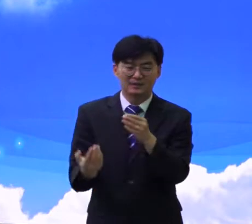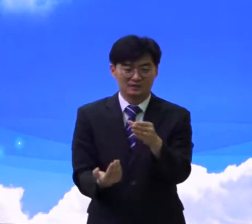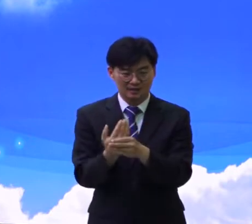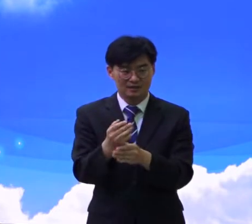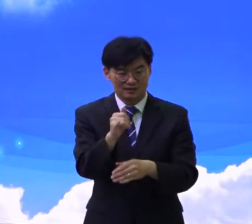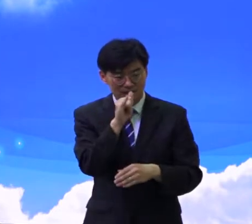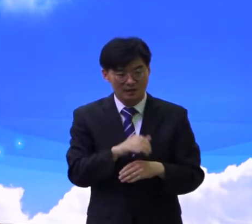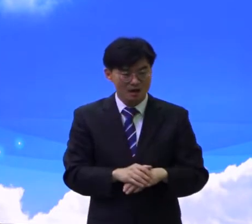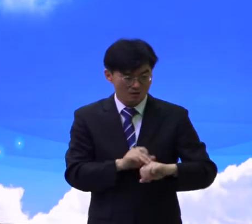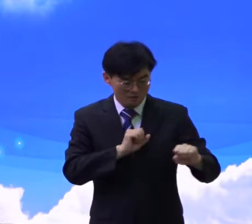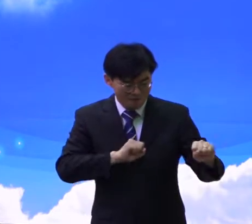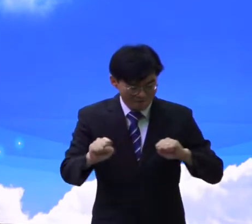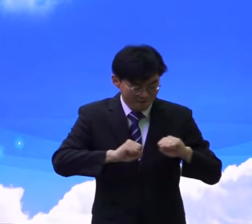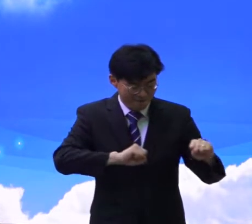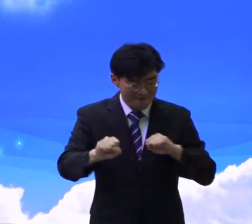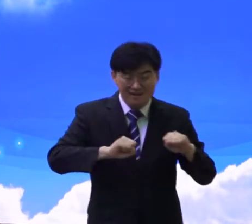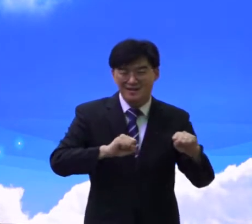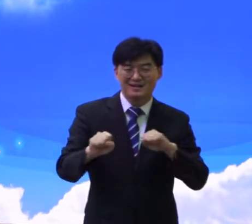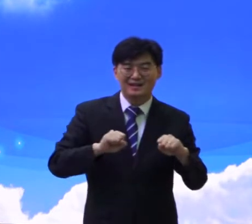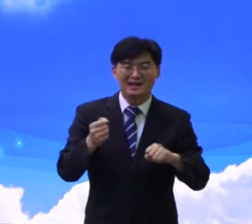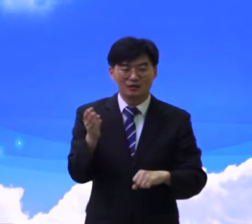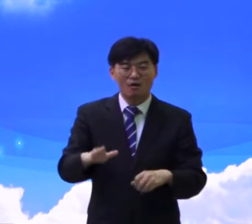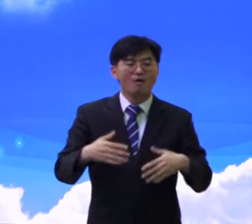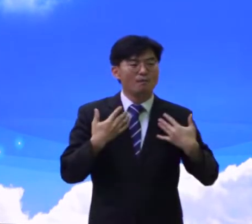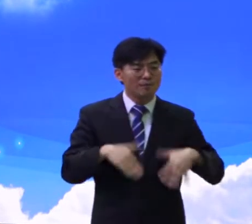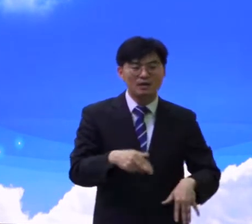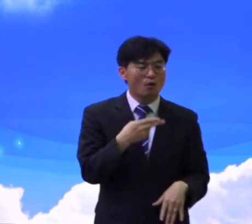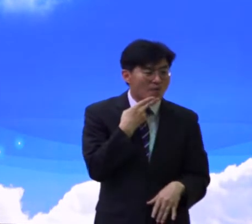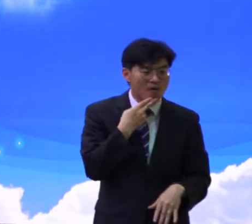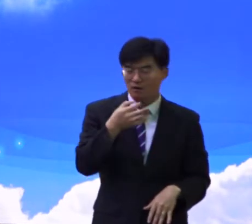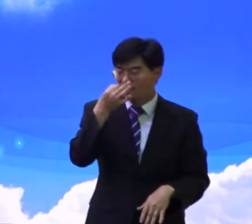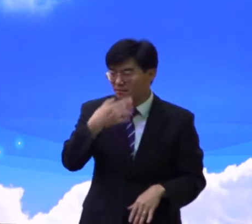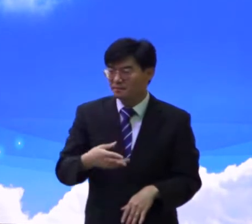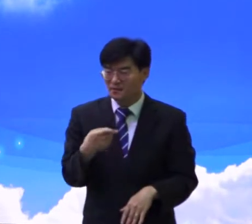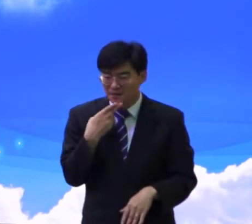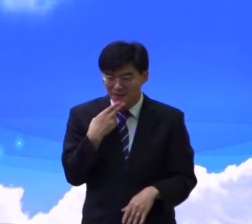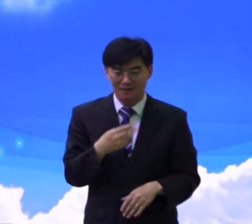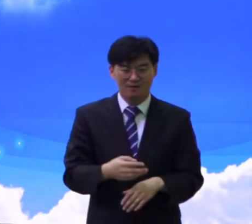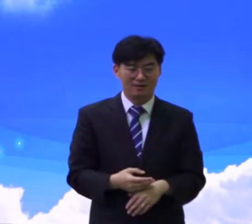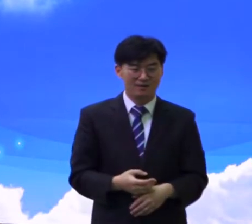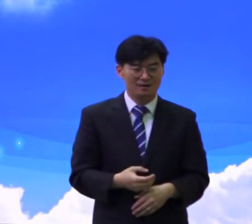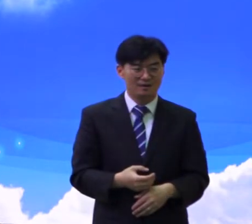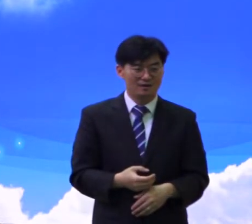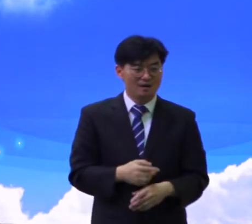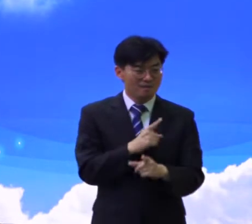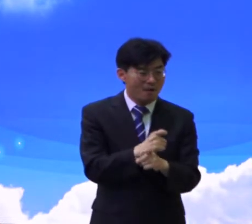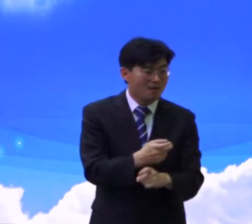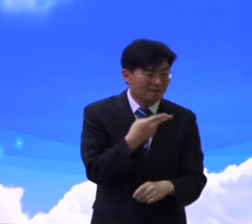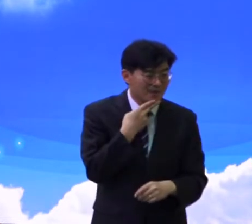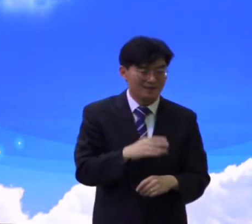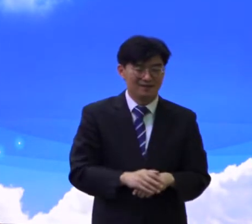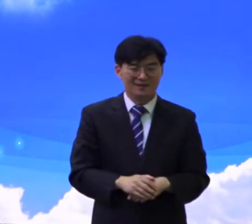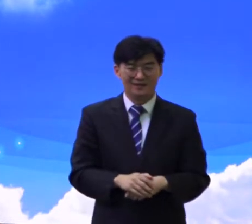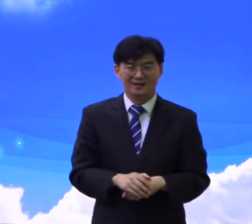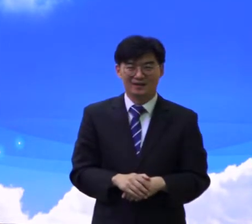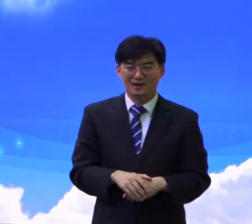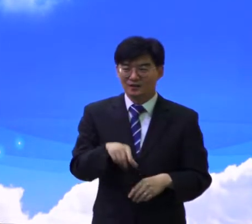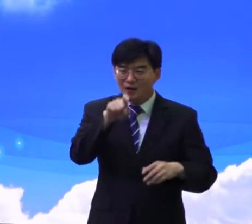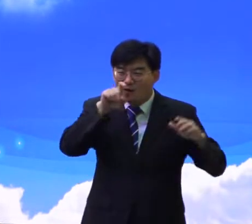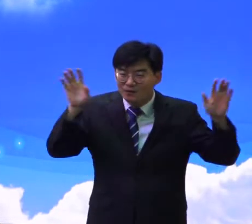하나님의 은혜, 하나님께서 하나님을 앙망하는 자에게 주시는 하늘의 새힘, 그래서 독수리가 날개치며